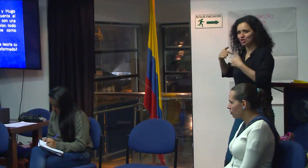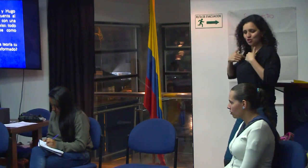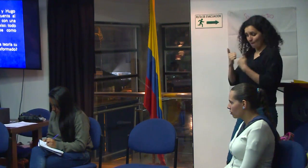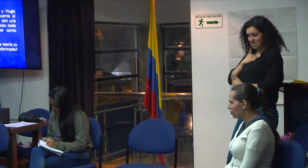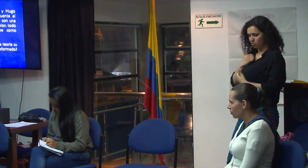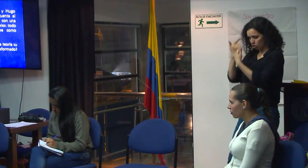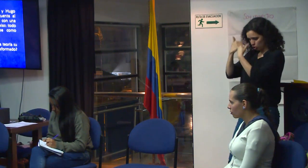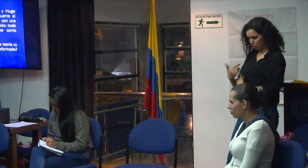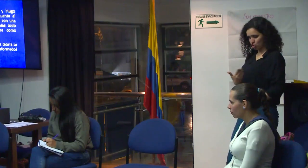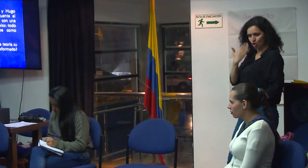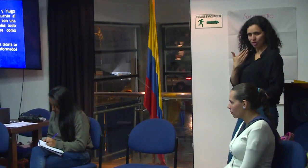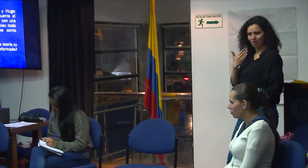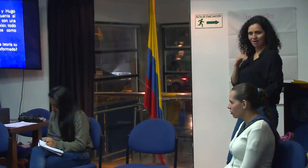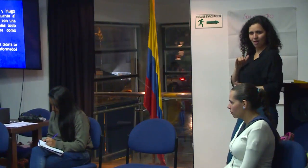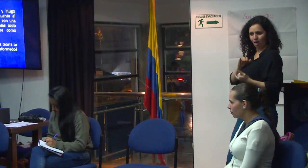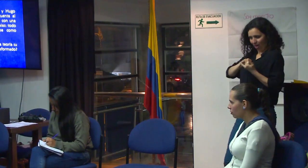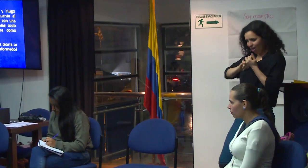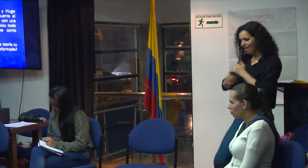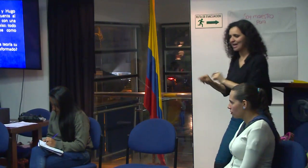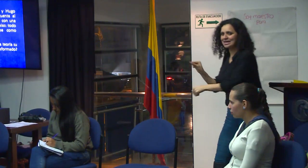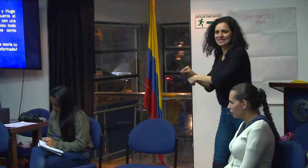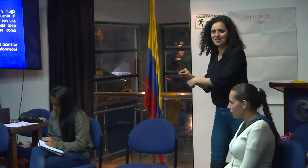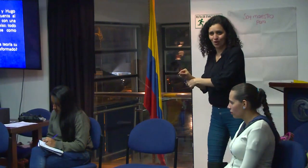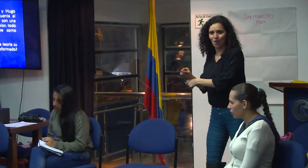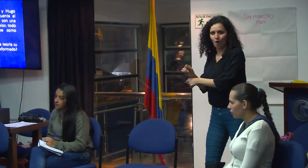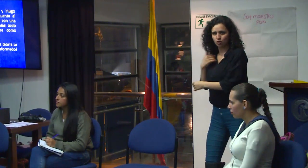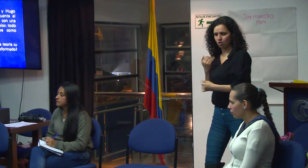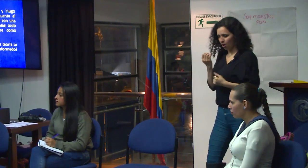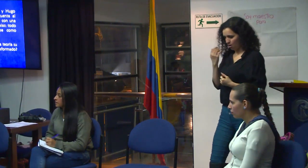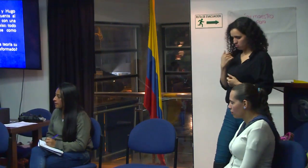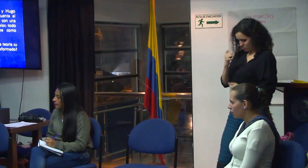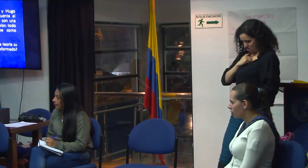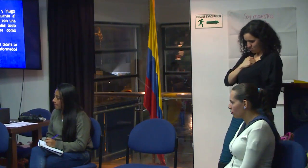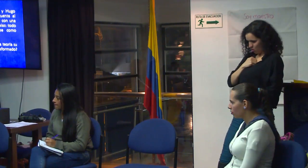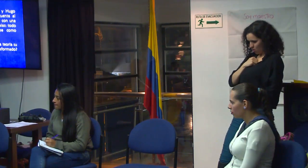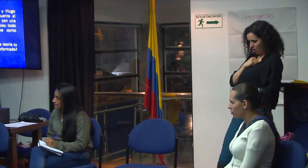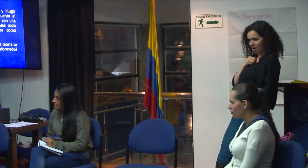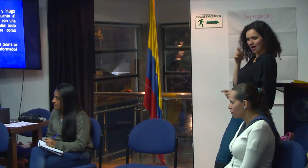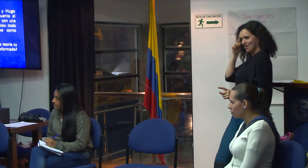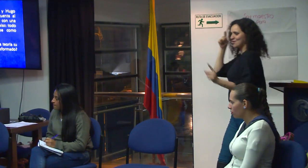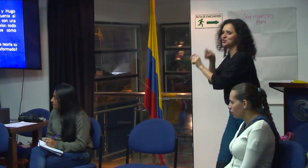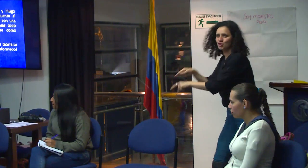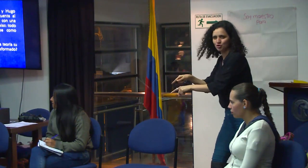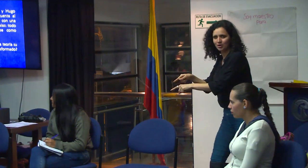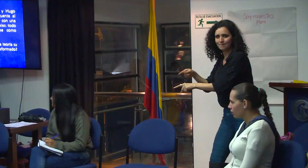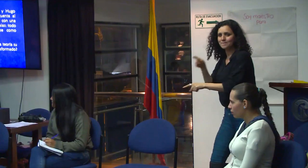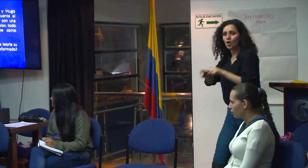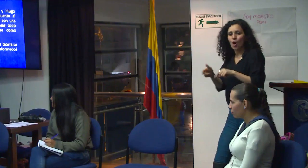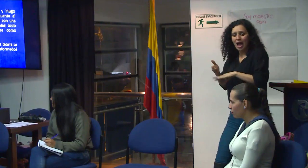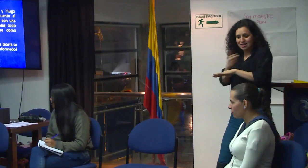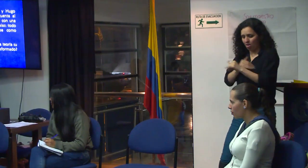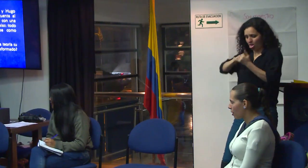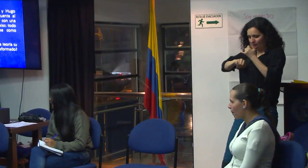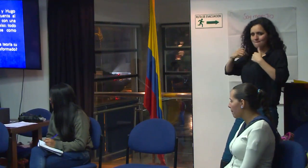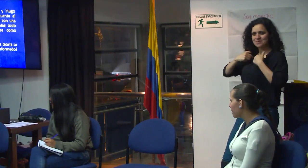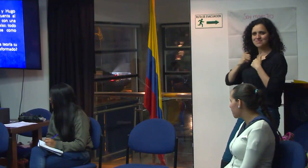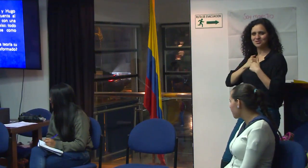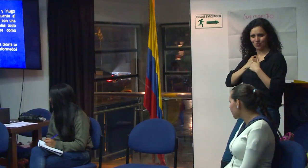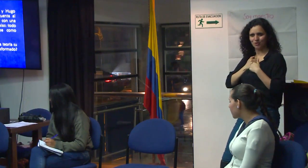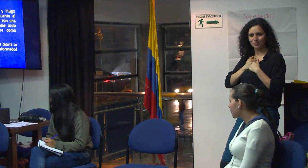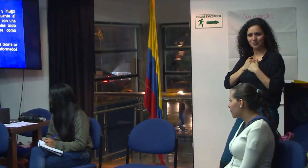Entonces, si yo voy a comprender a mi estudiante, voy a verlo desde, y lo voy a